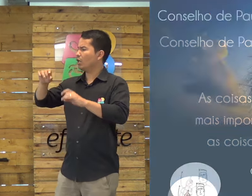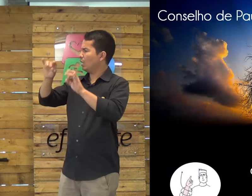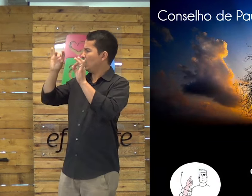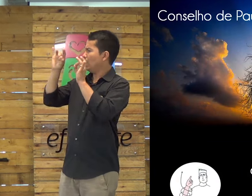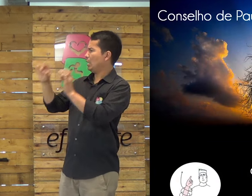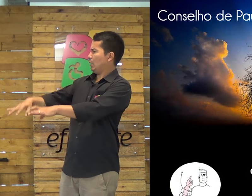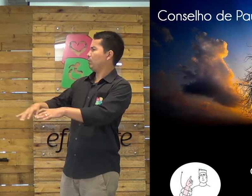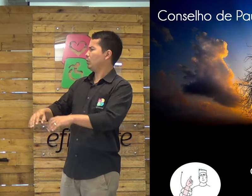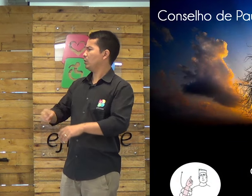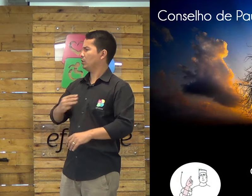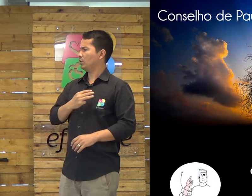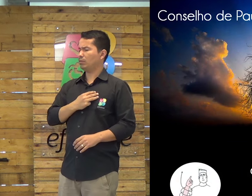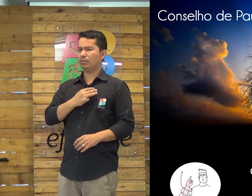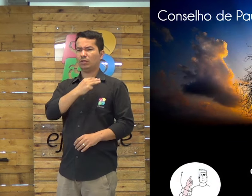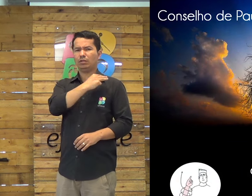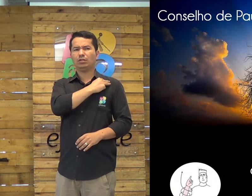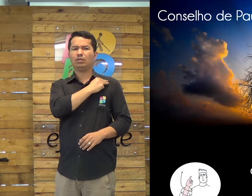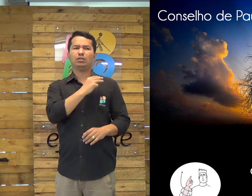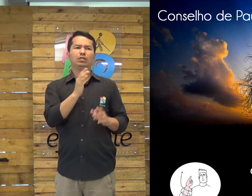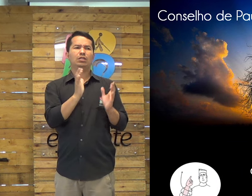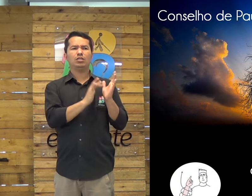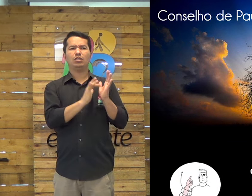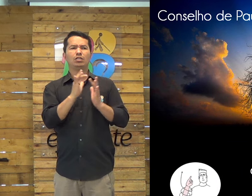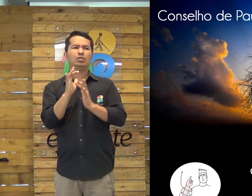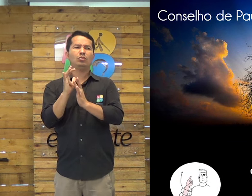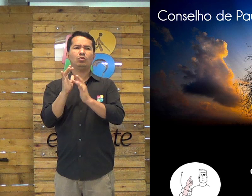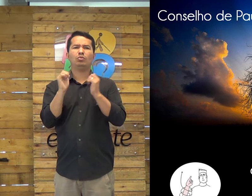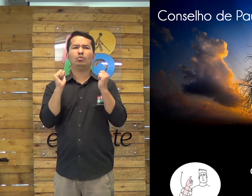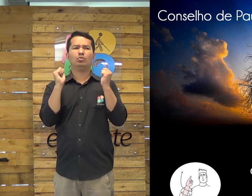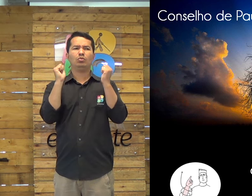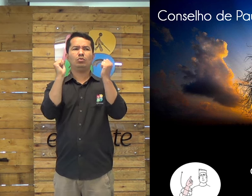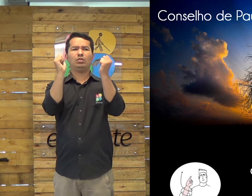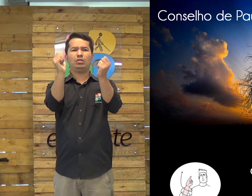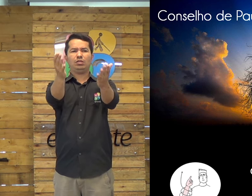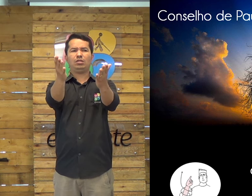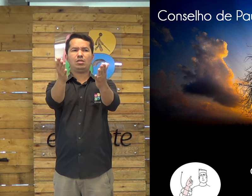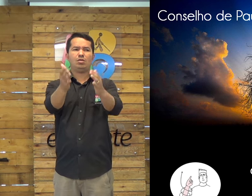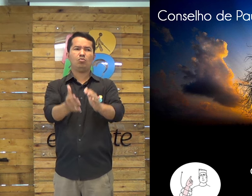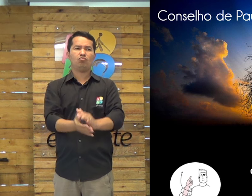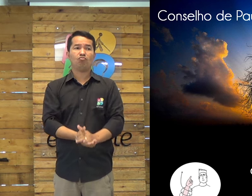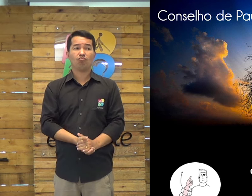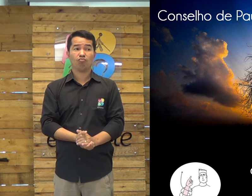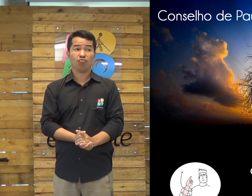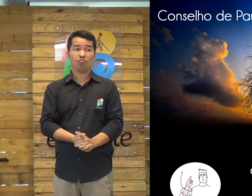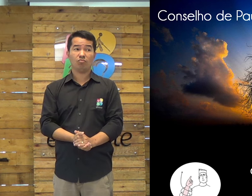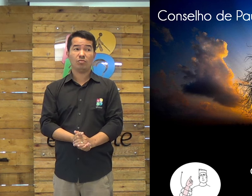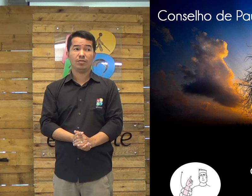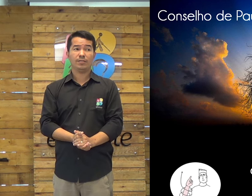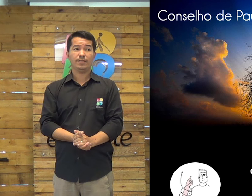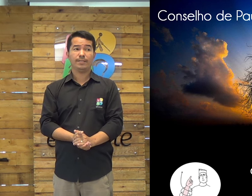Nunca abandonar o ministério que Jesus nos deu.